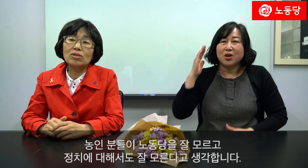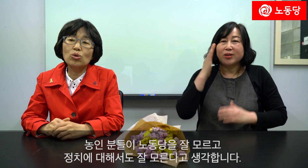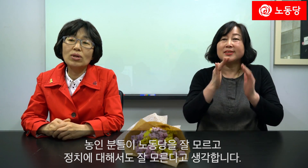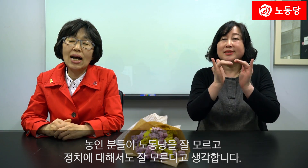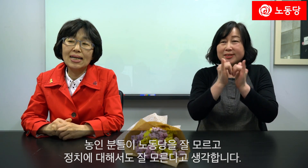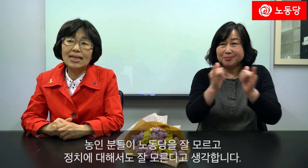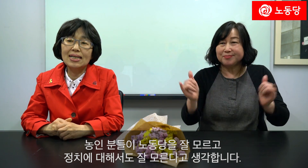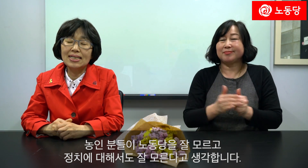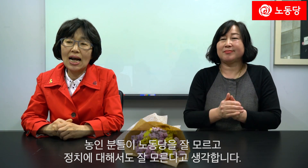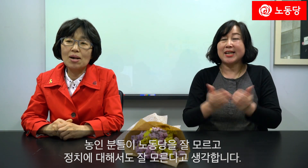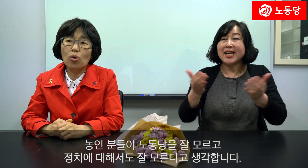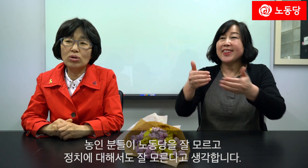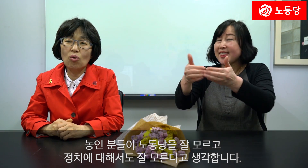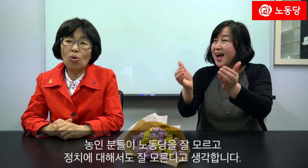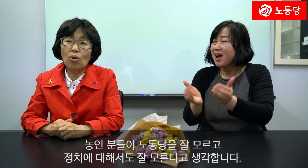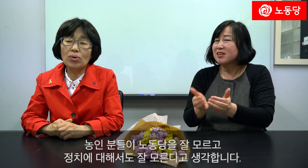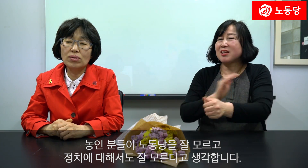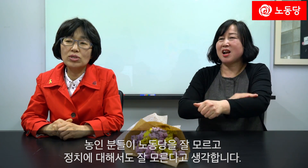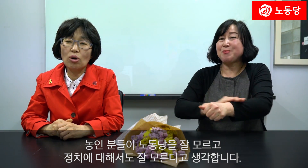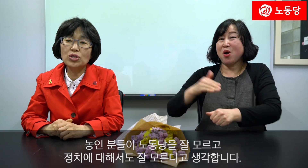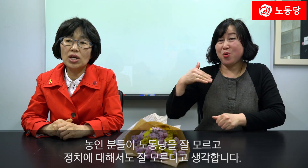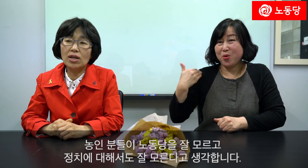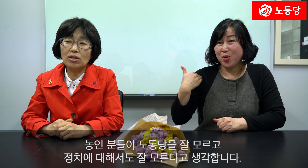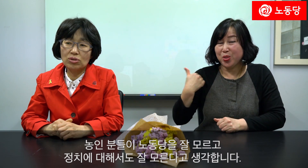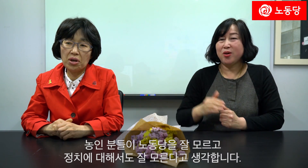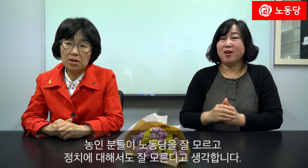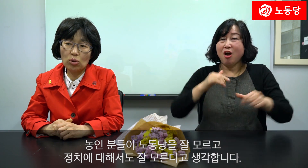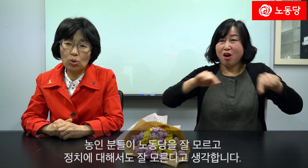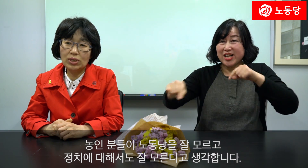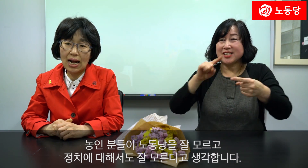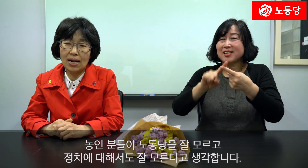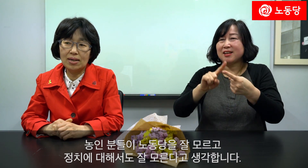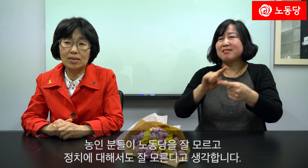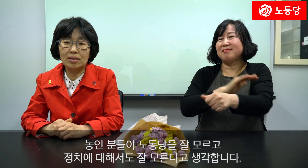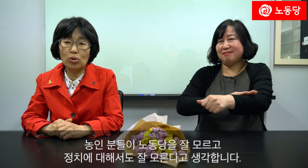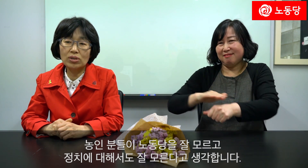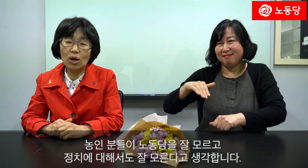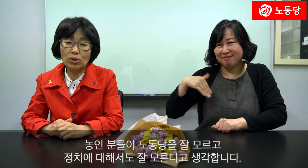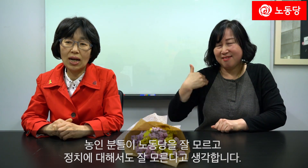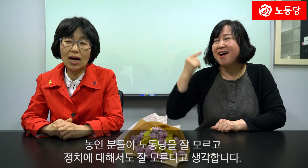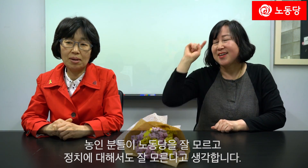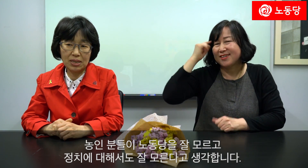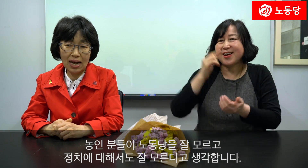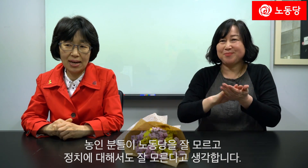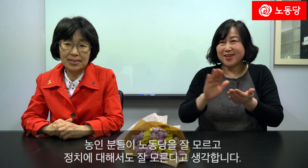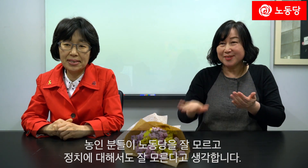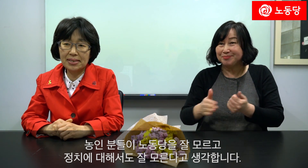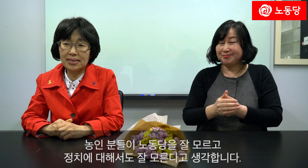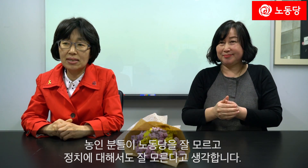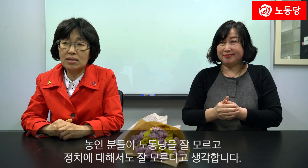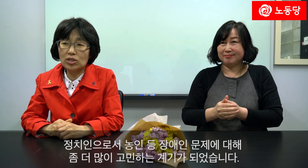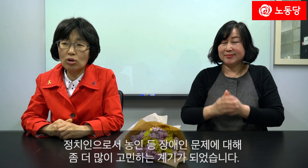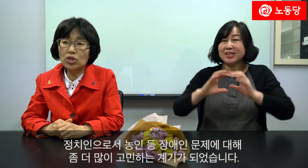농인분들이 노동당을 잘 모르고 정치에 대해서도 잘 모른다고 생각합니다.